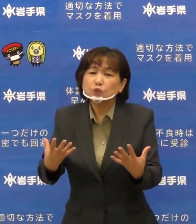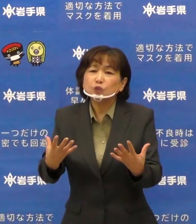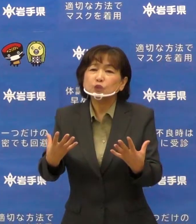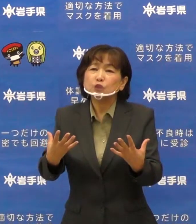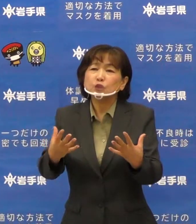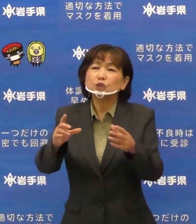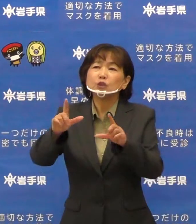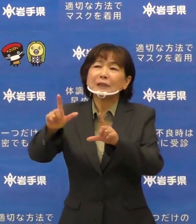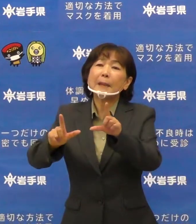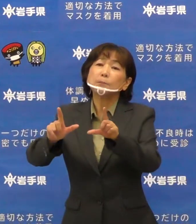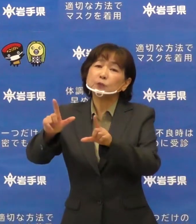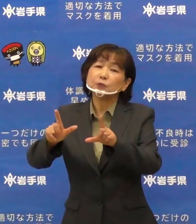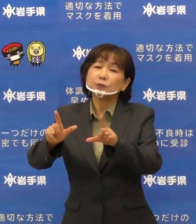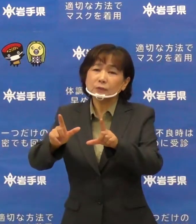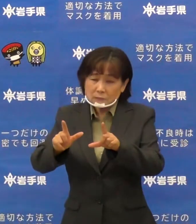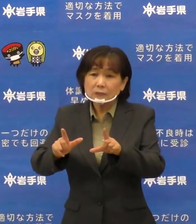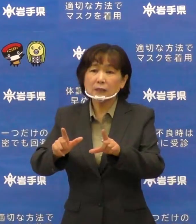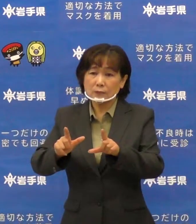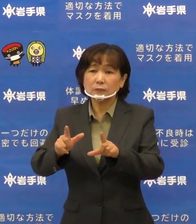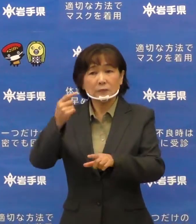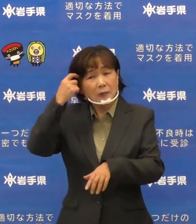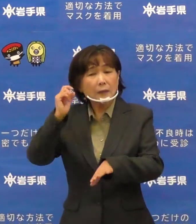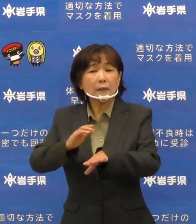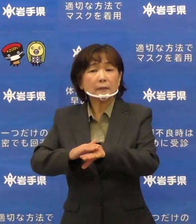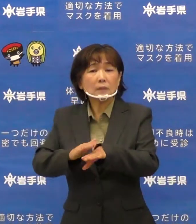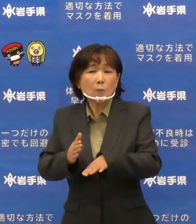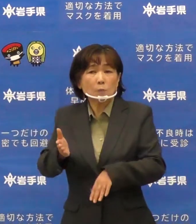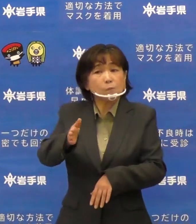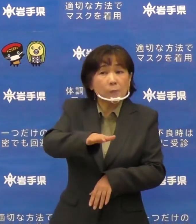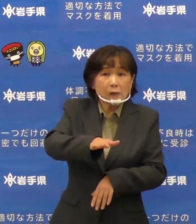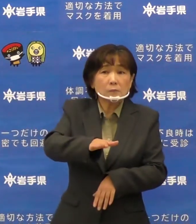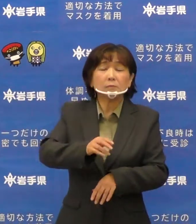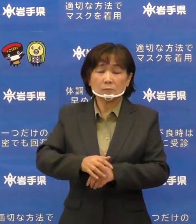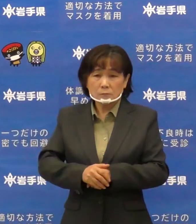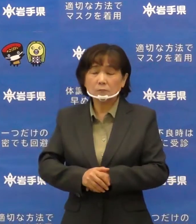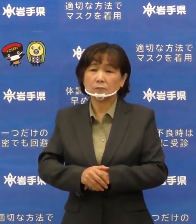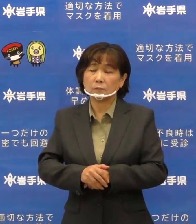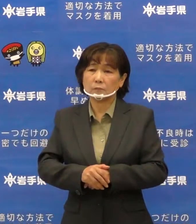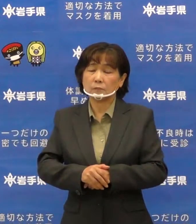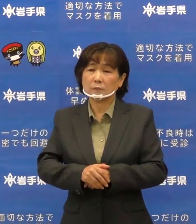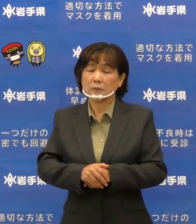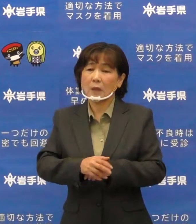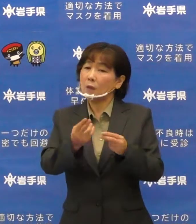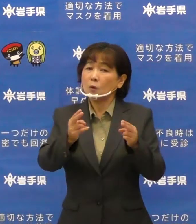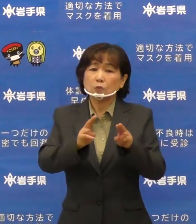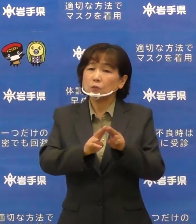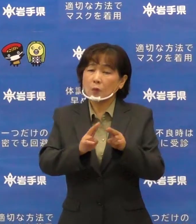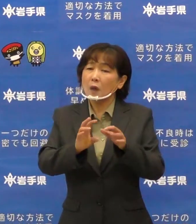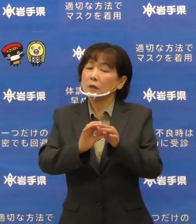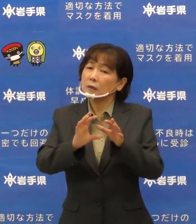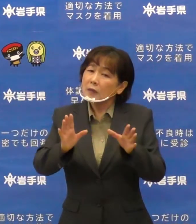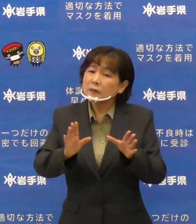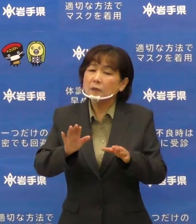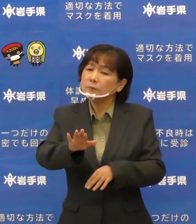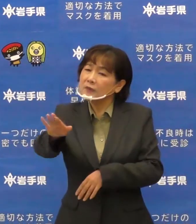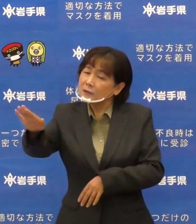無党派のですね、政党支持をしてない人たちも含むような新し